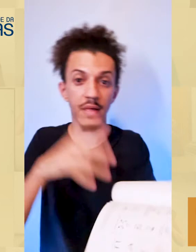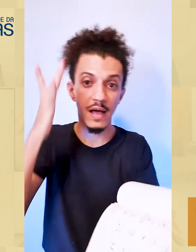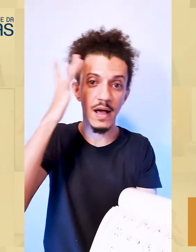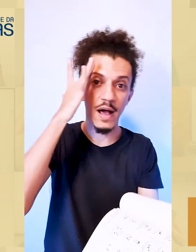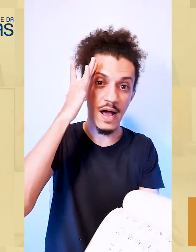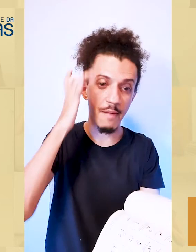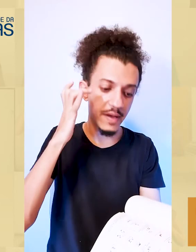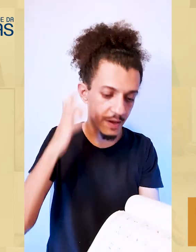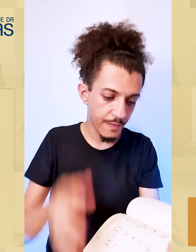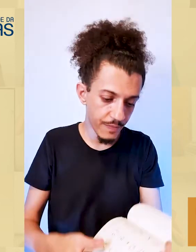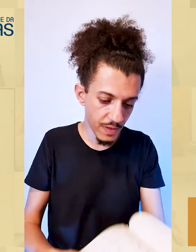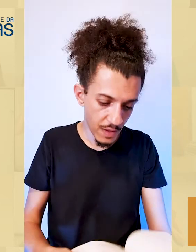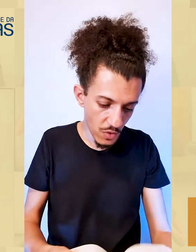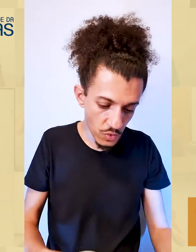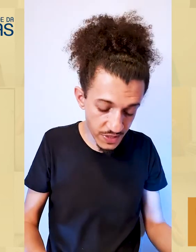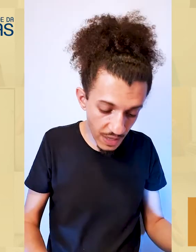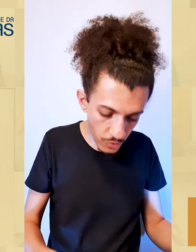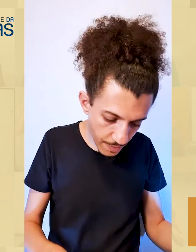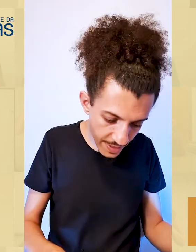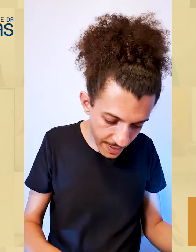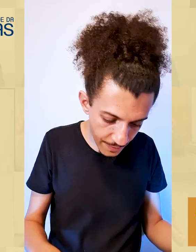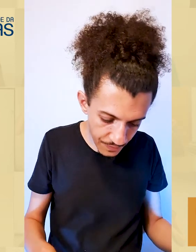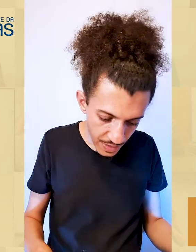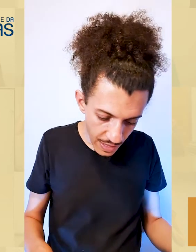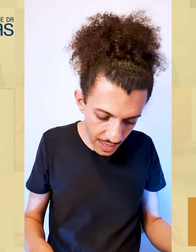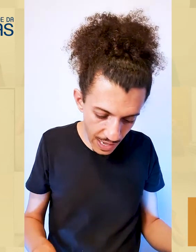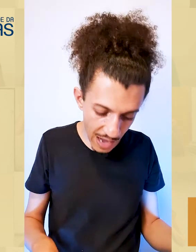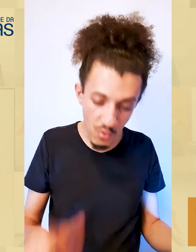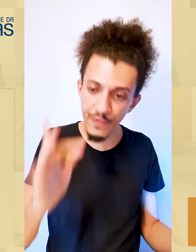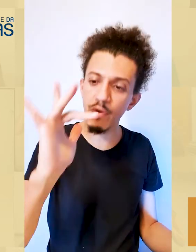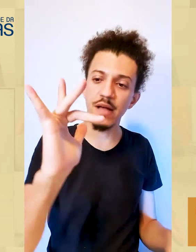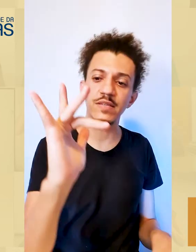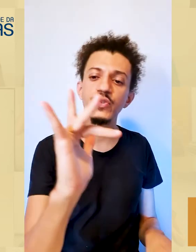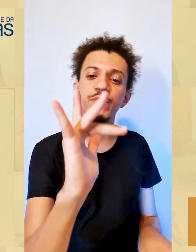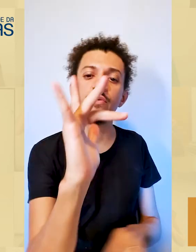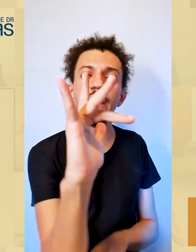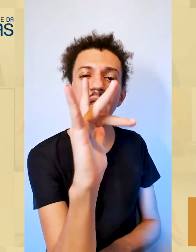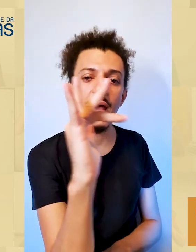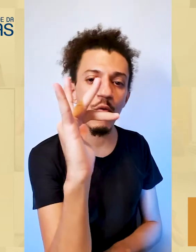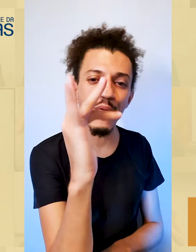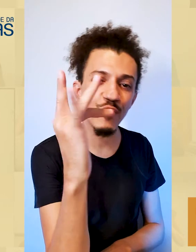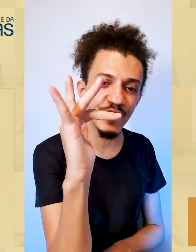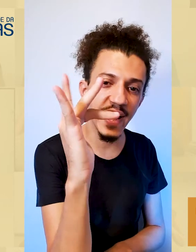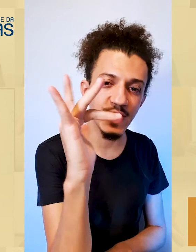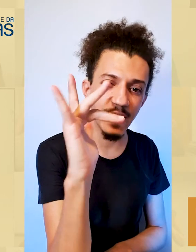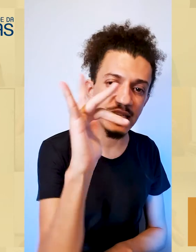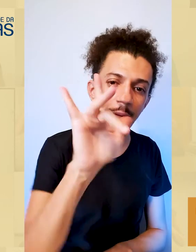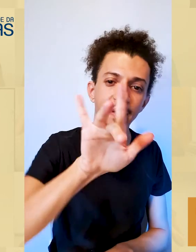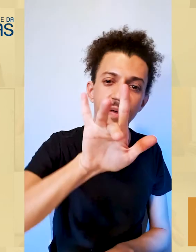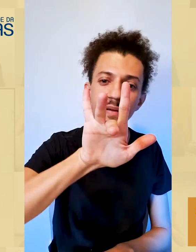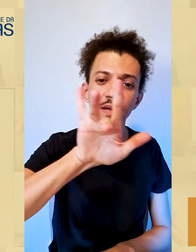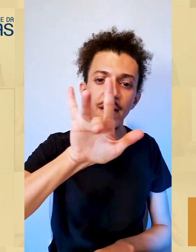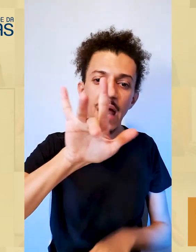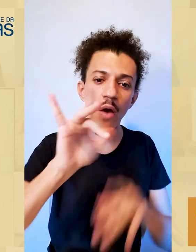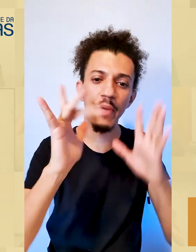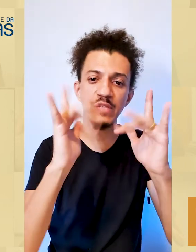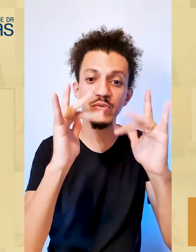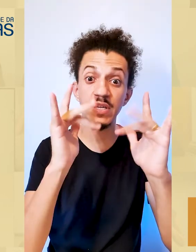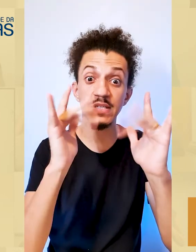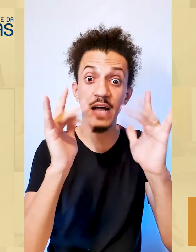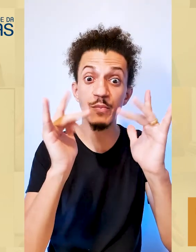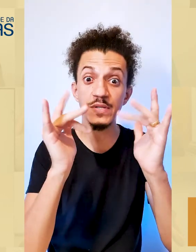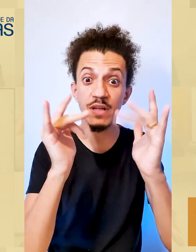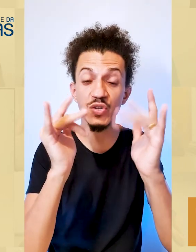Percebe? Amanhã. O sinal de amanhã, a configuração de mão dele é um pouco diferente, percebe? É o